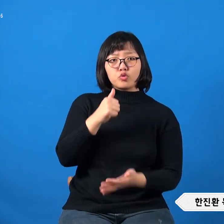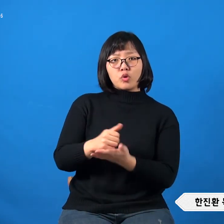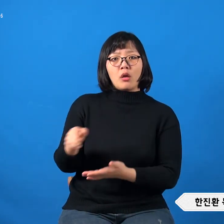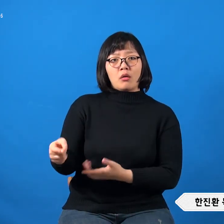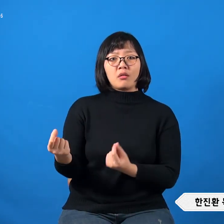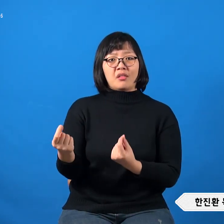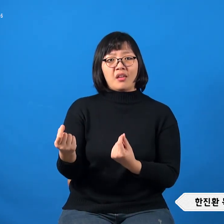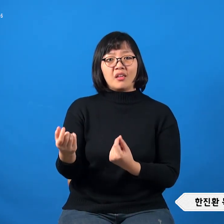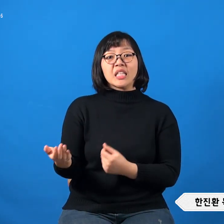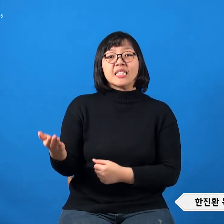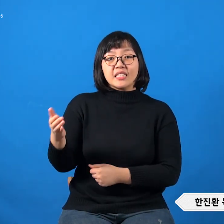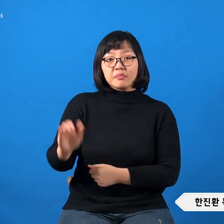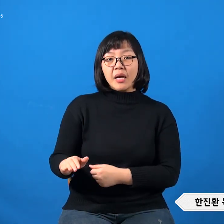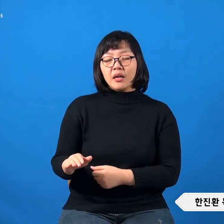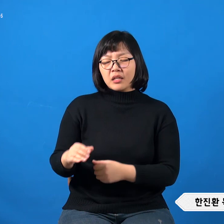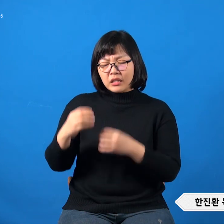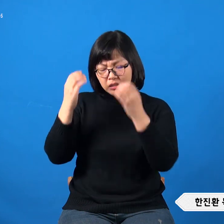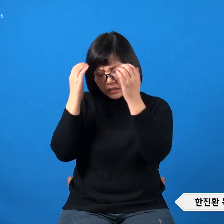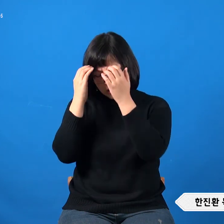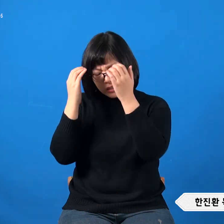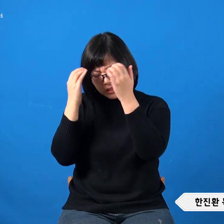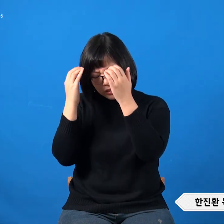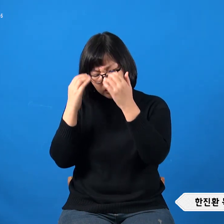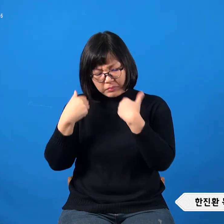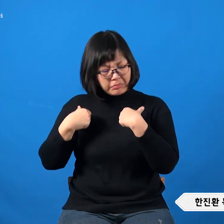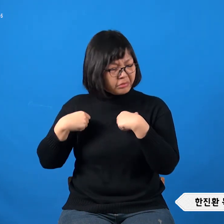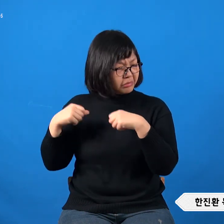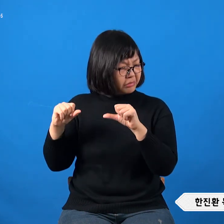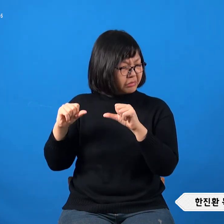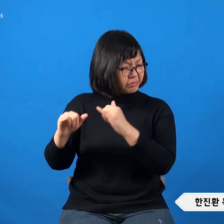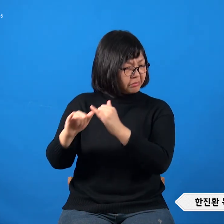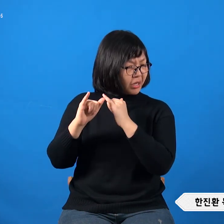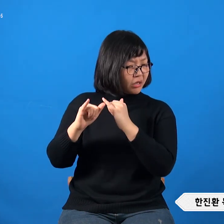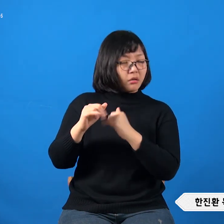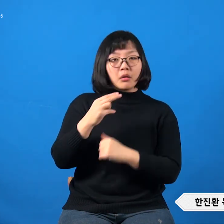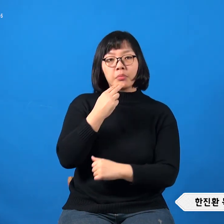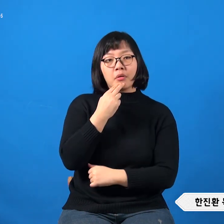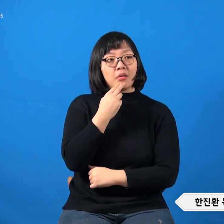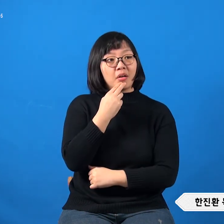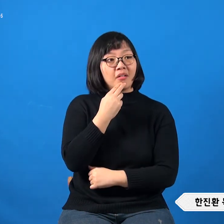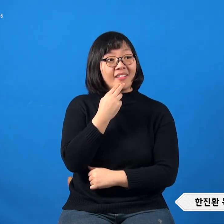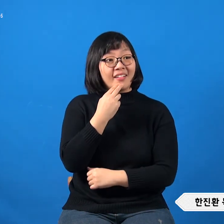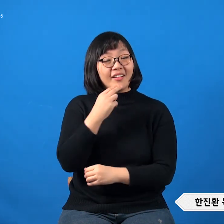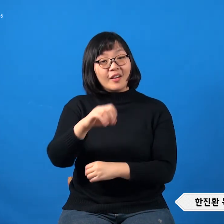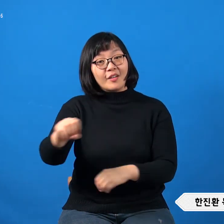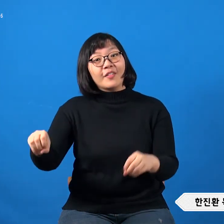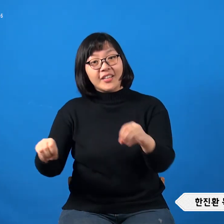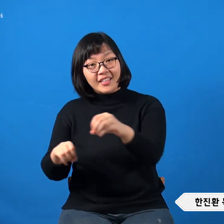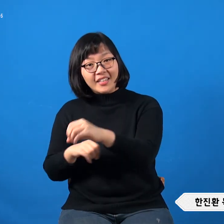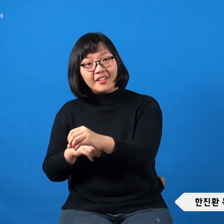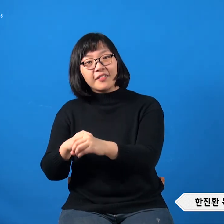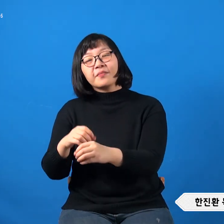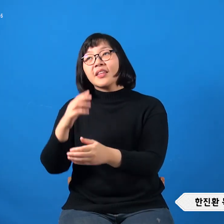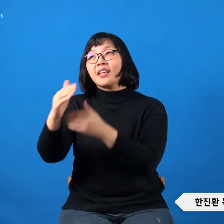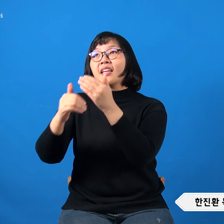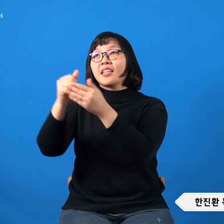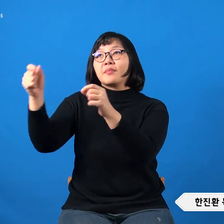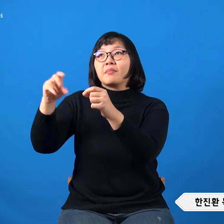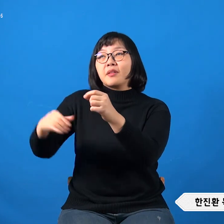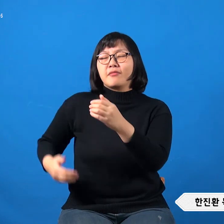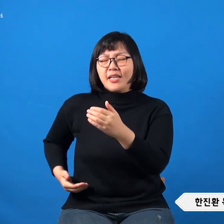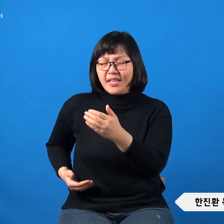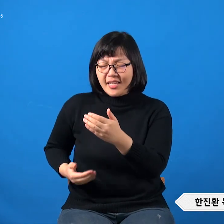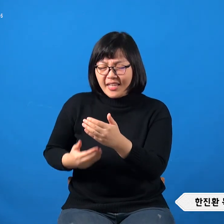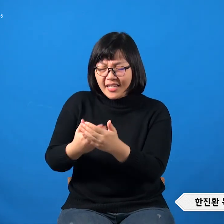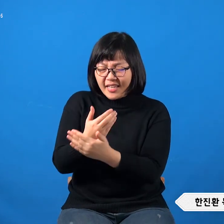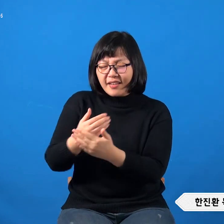베드로는 자포자기하거나 절망에 죽거나 그러지 않았습니다. 오히려 그는 회개하고